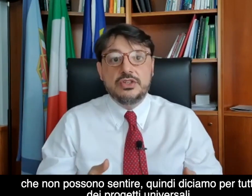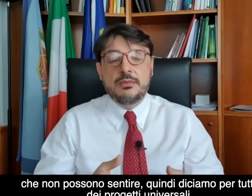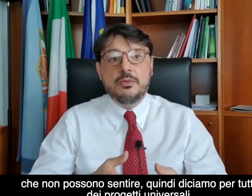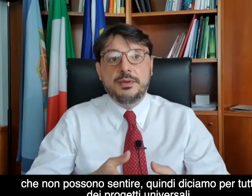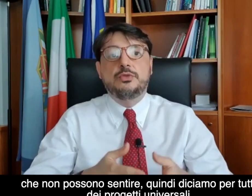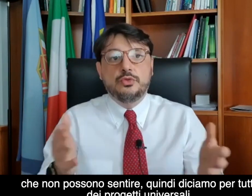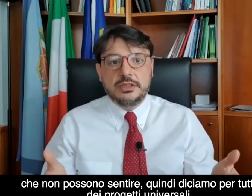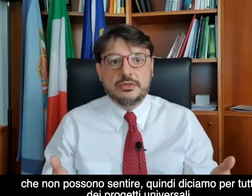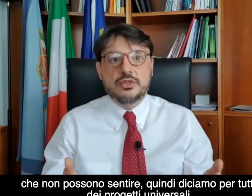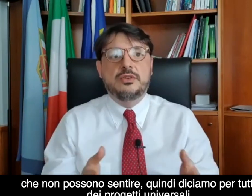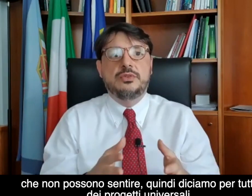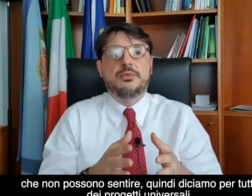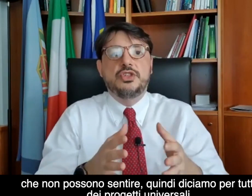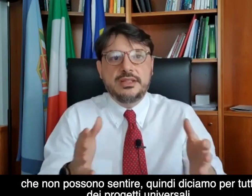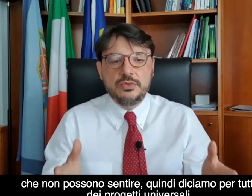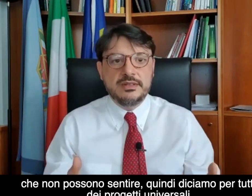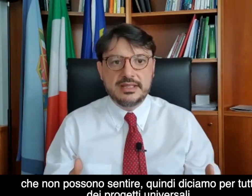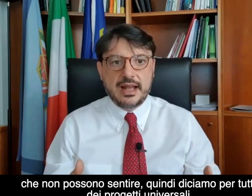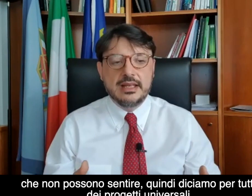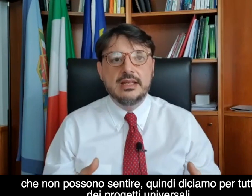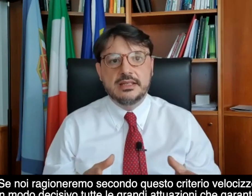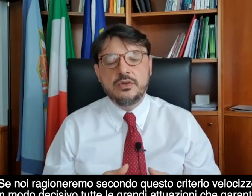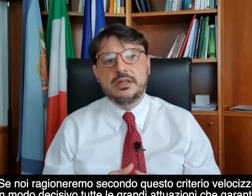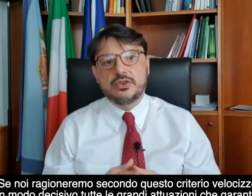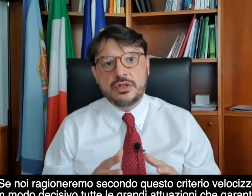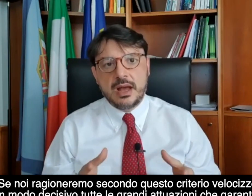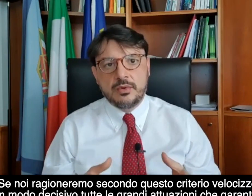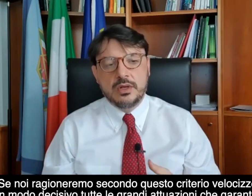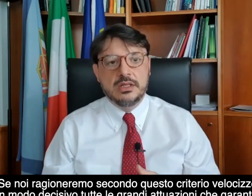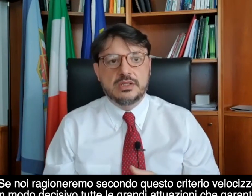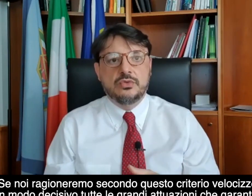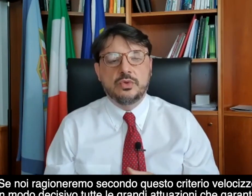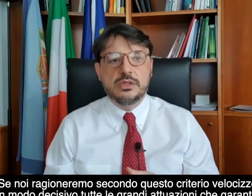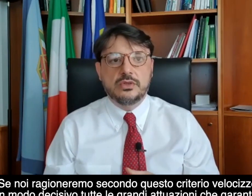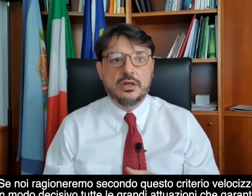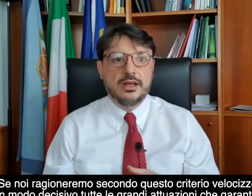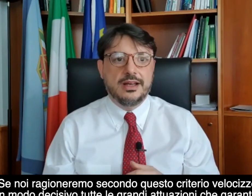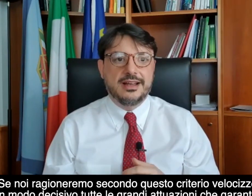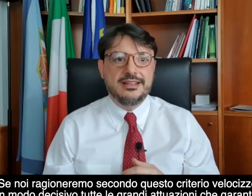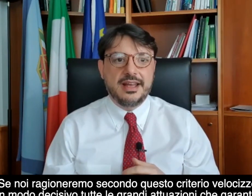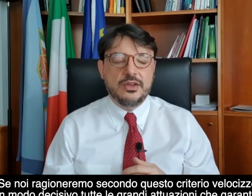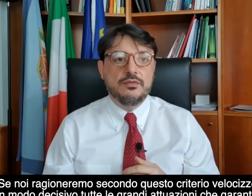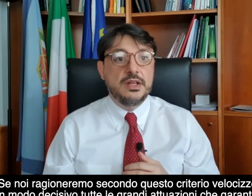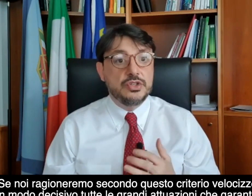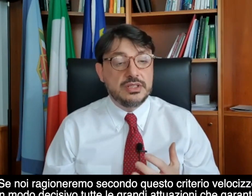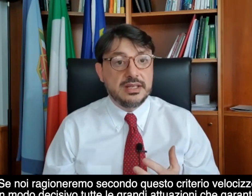per tutti c'erano dei progetti universali se noi ragioniamo secondo questo criterio velocizzeremo